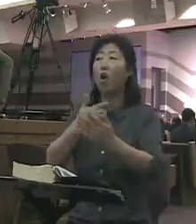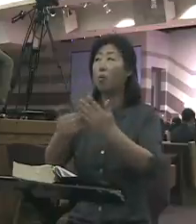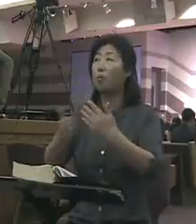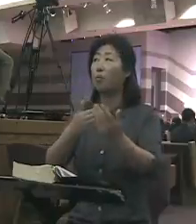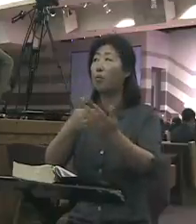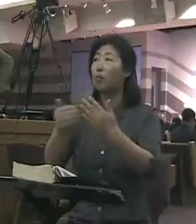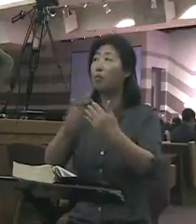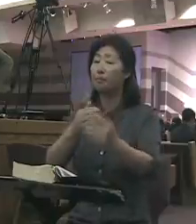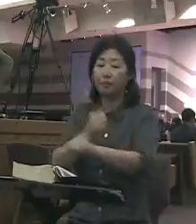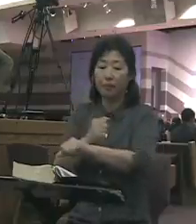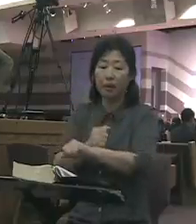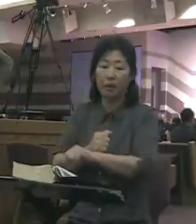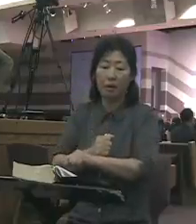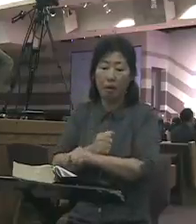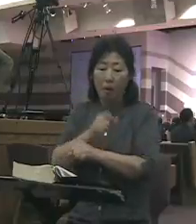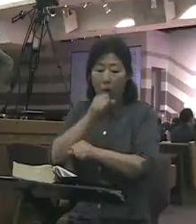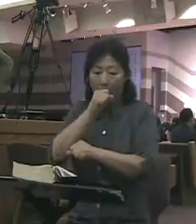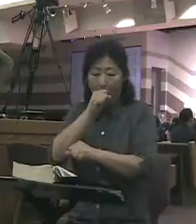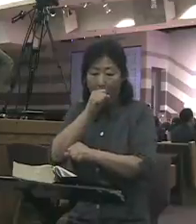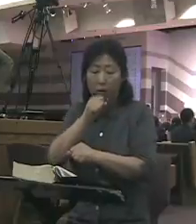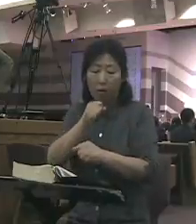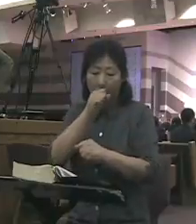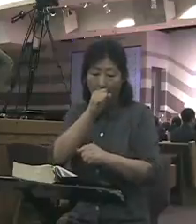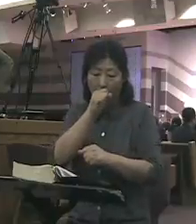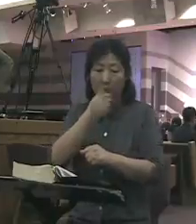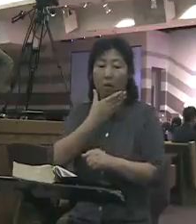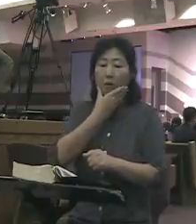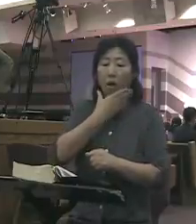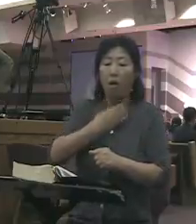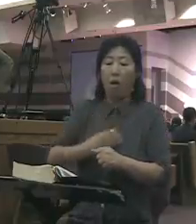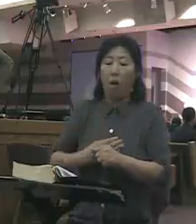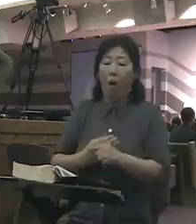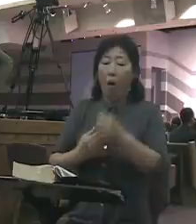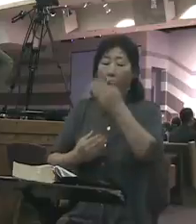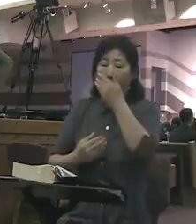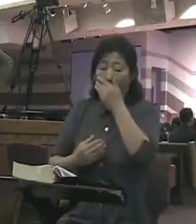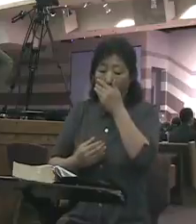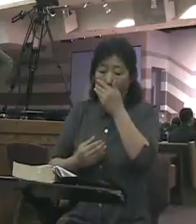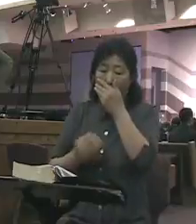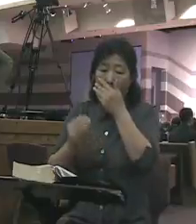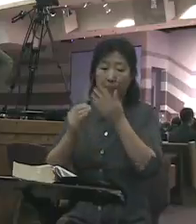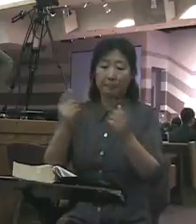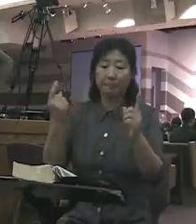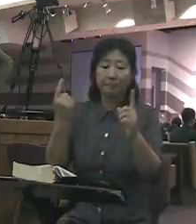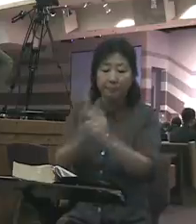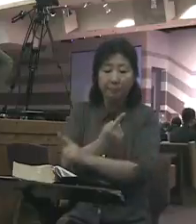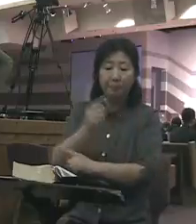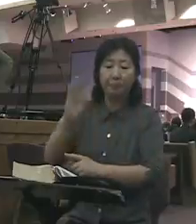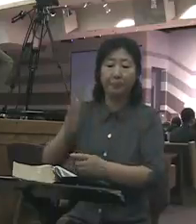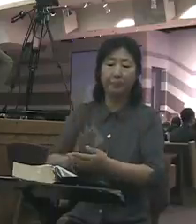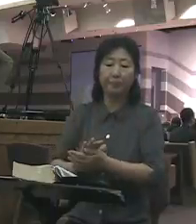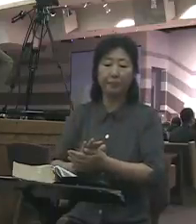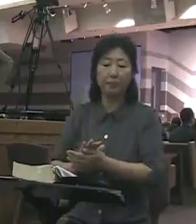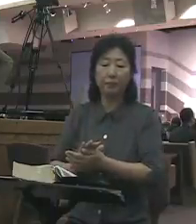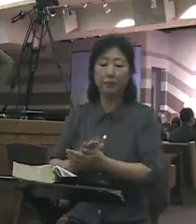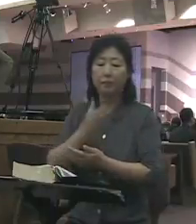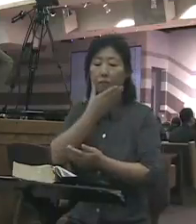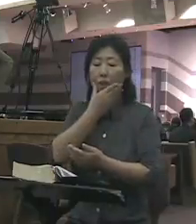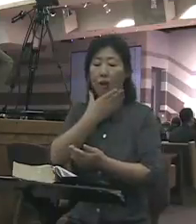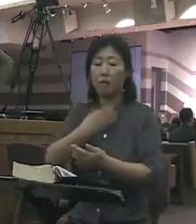아브라함이 전환했거든요. 여러분, 아브라함의 영성이 이것입니다. 아브라함의 영성이 다른